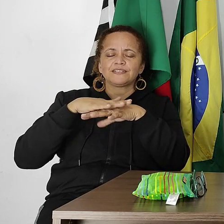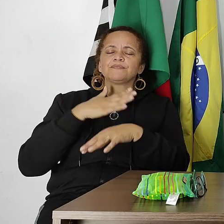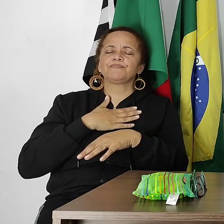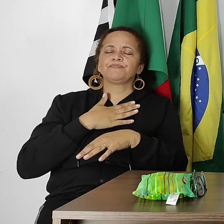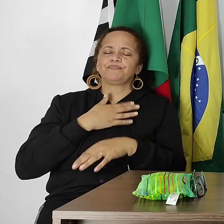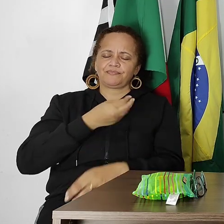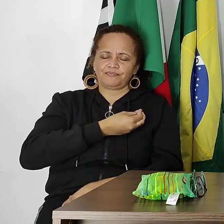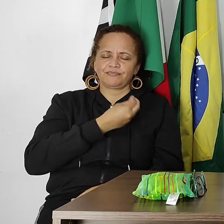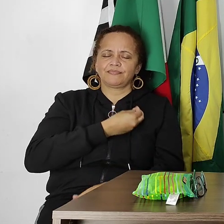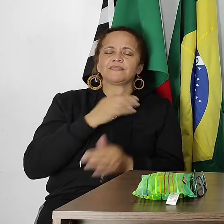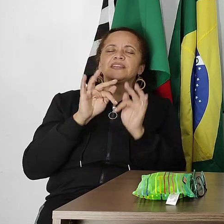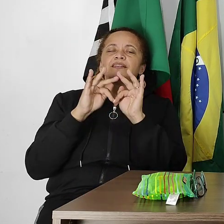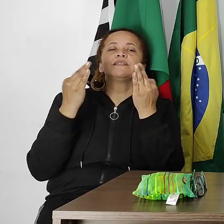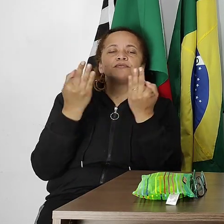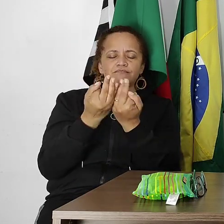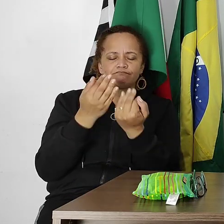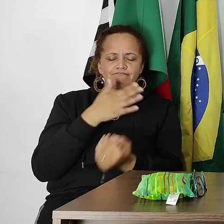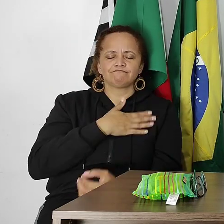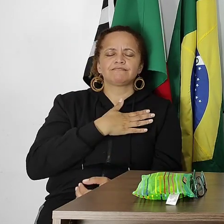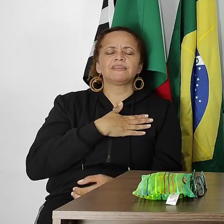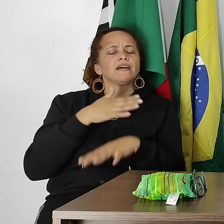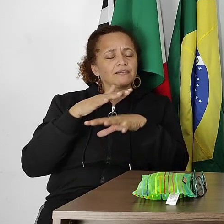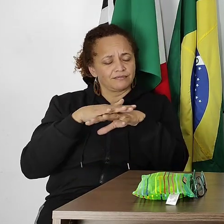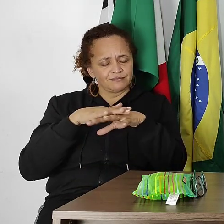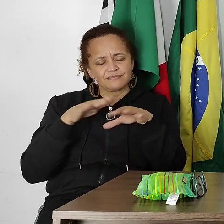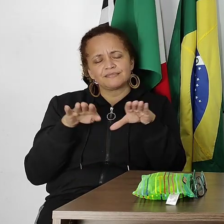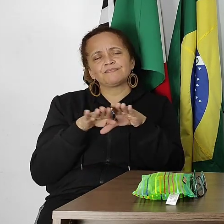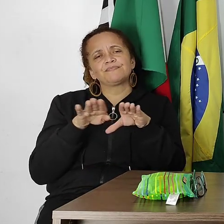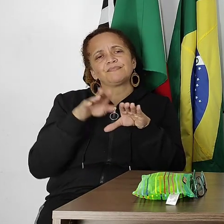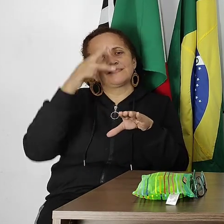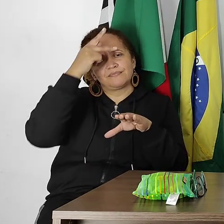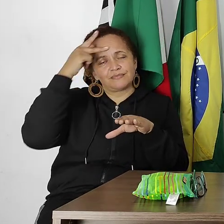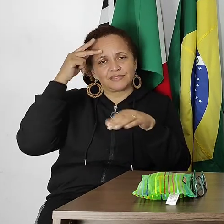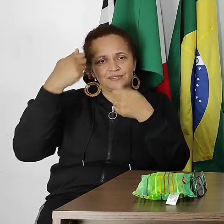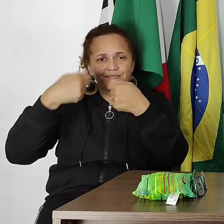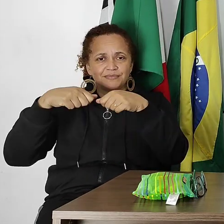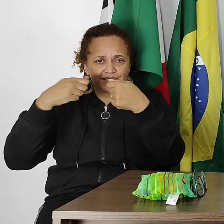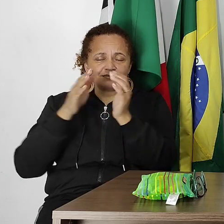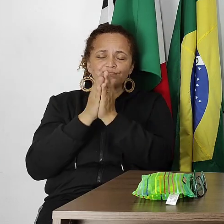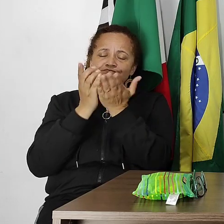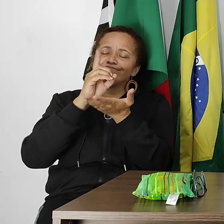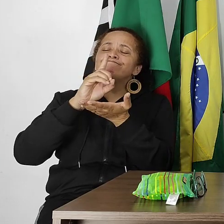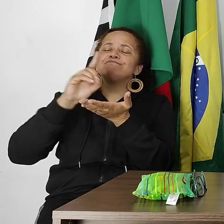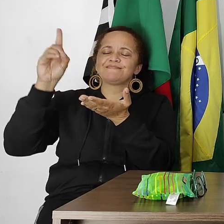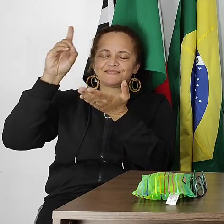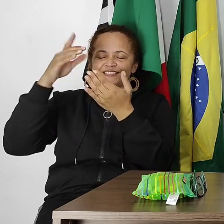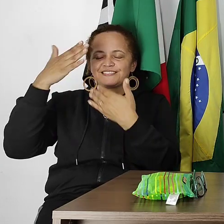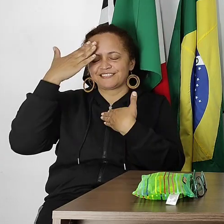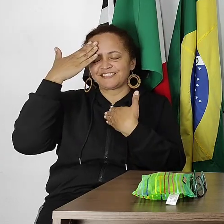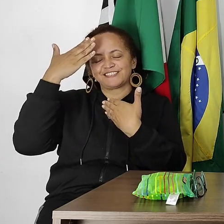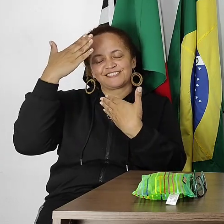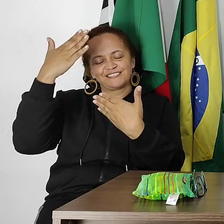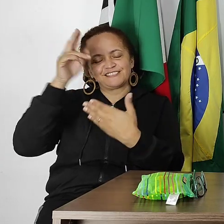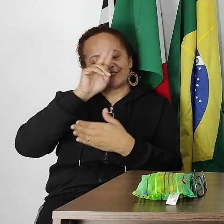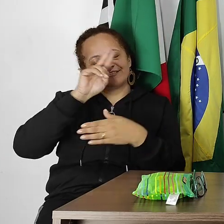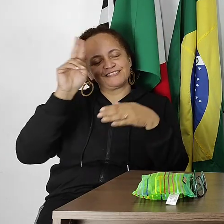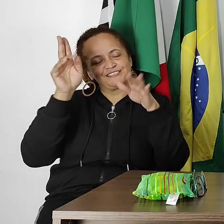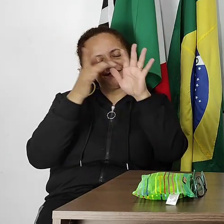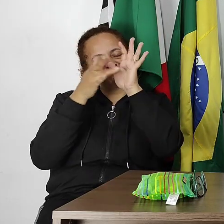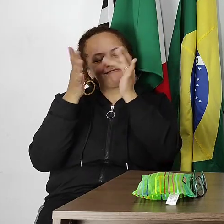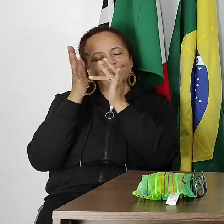minha família, faça na vida daqueles que tanto necessitam dessa palavra hoje, Pai. Eu te louvo e te agradeço no nome